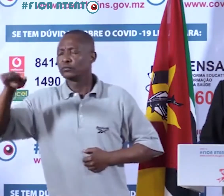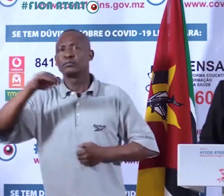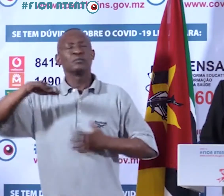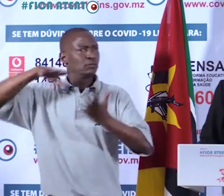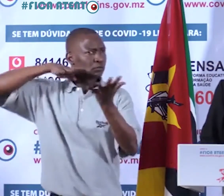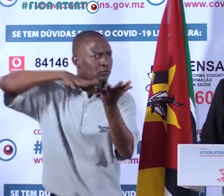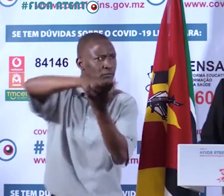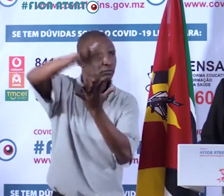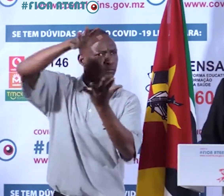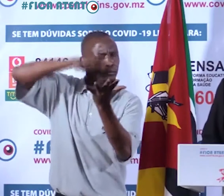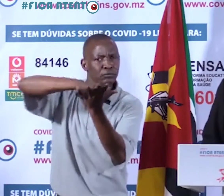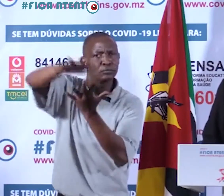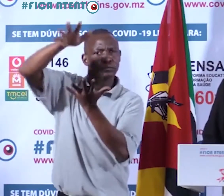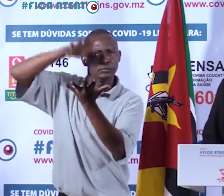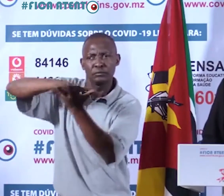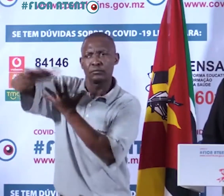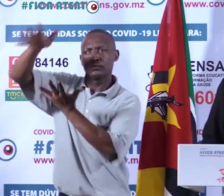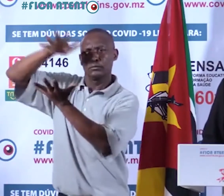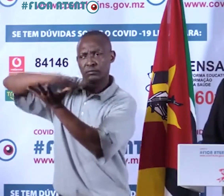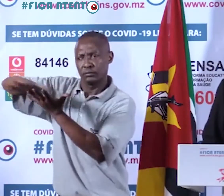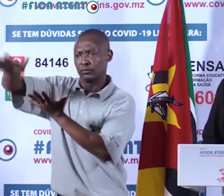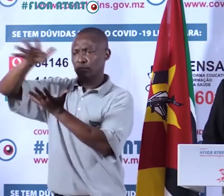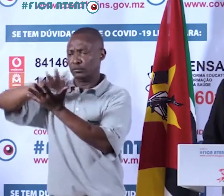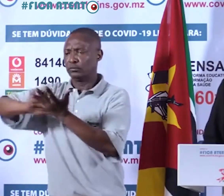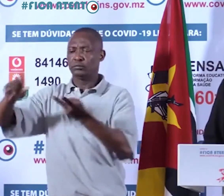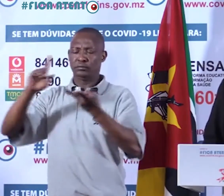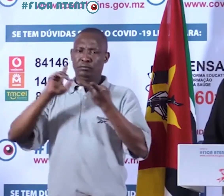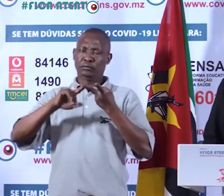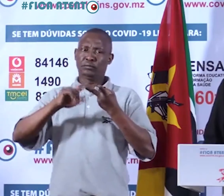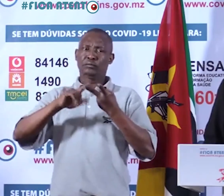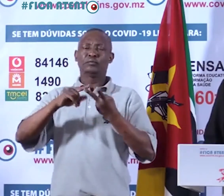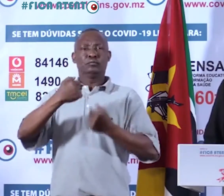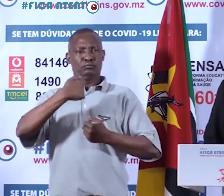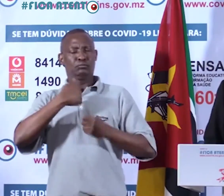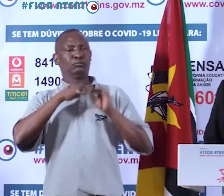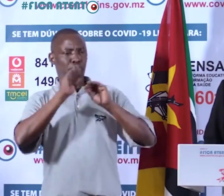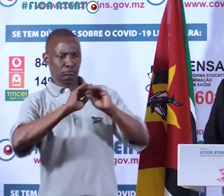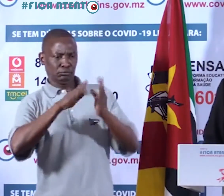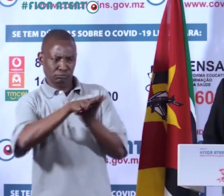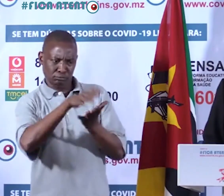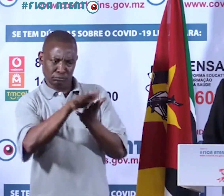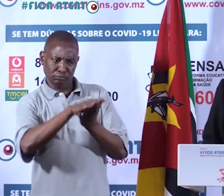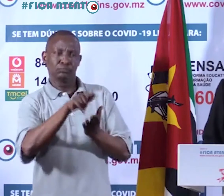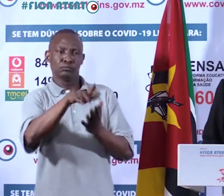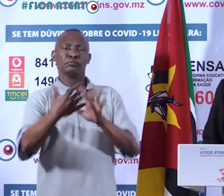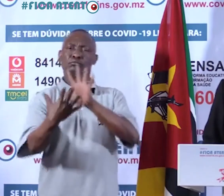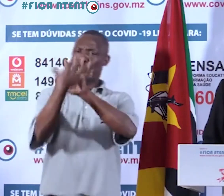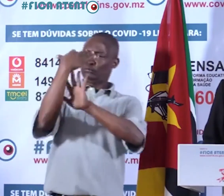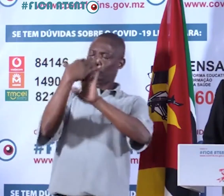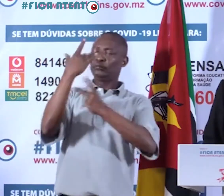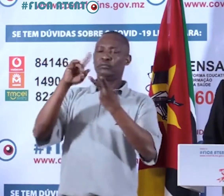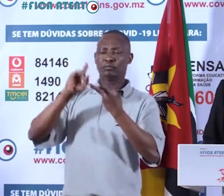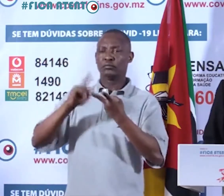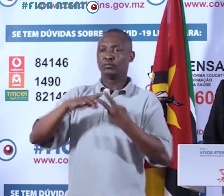educar-nos uns aos outros, a nossa comunidade, a nossa família, na luta contra